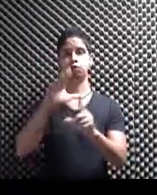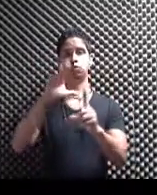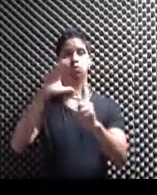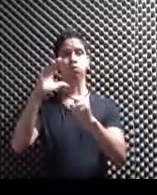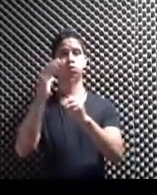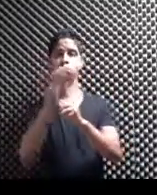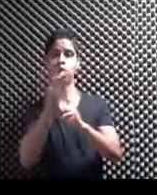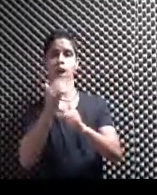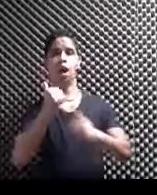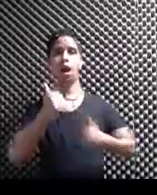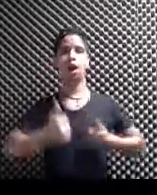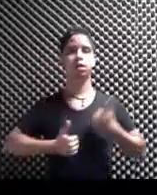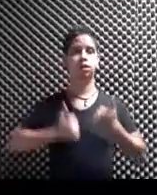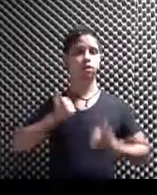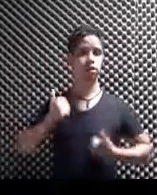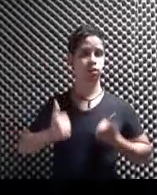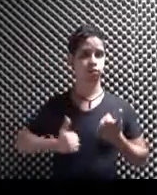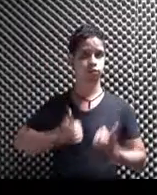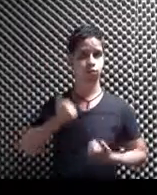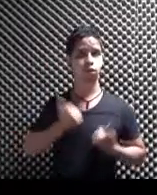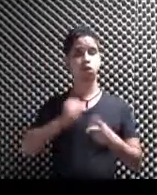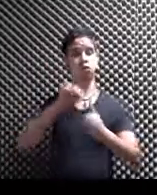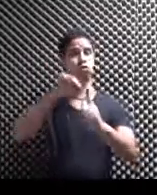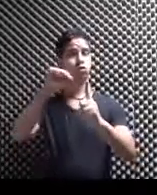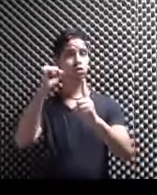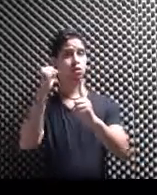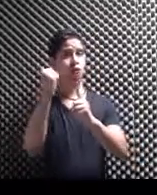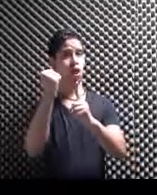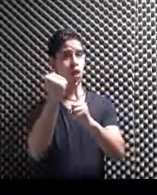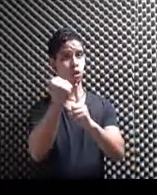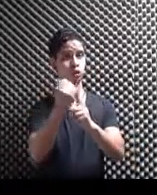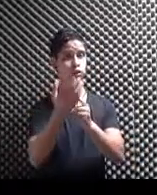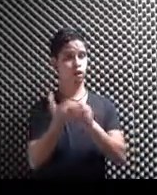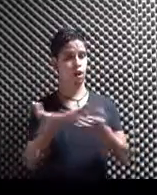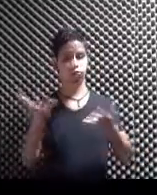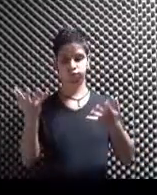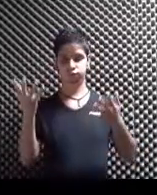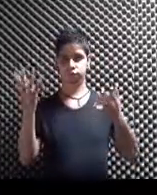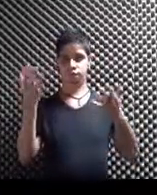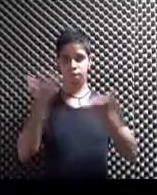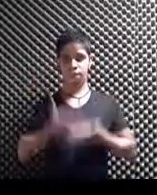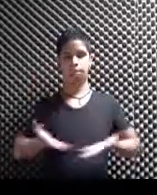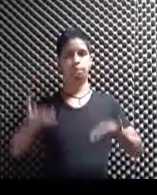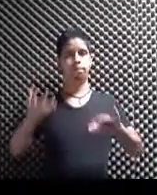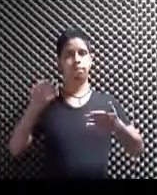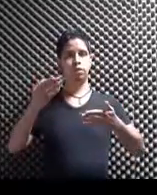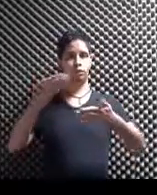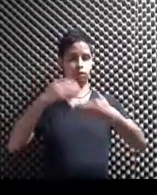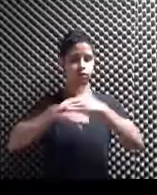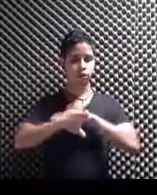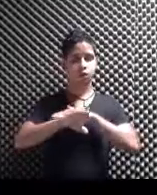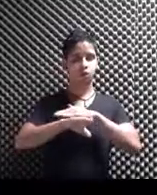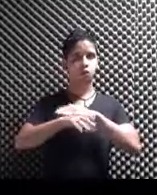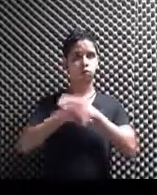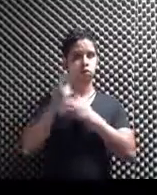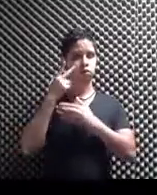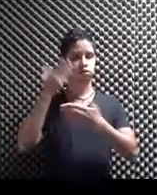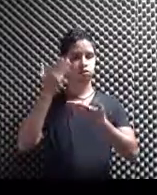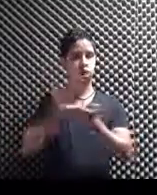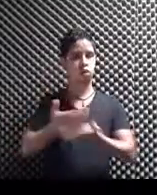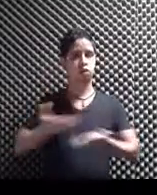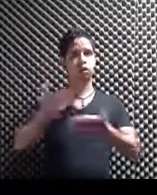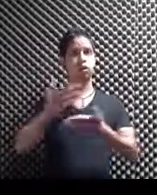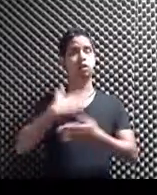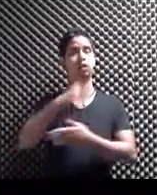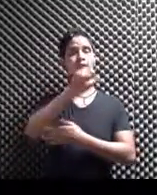culturales artísticas sociales que han pasado por Artefusión han sido dos años maravillosos ciento cinco